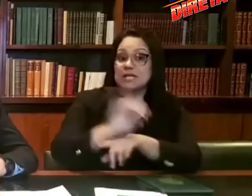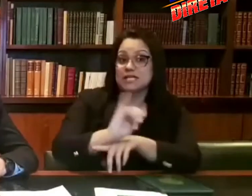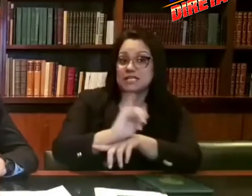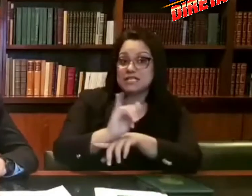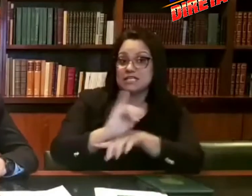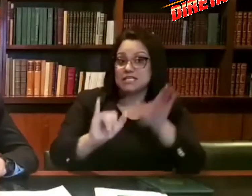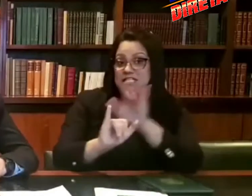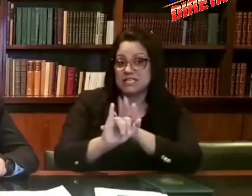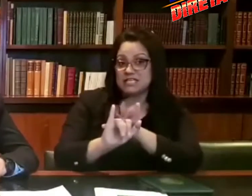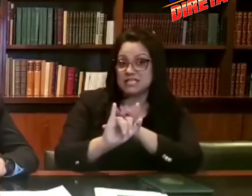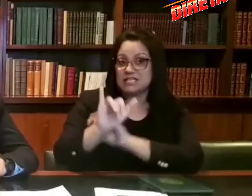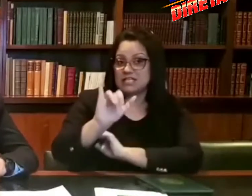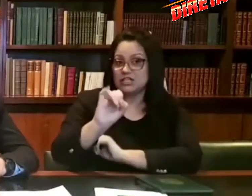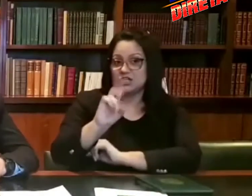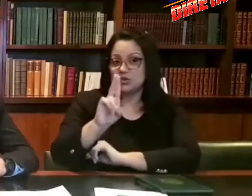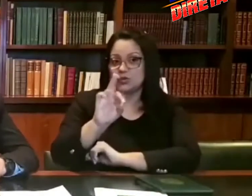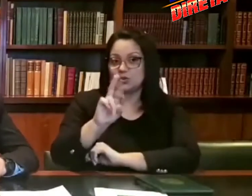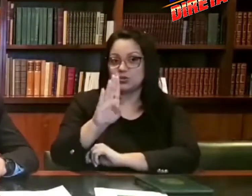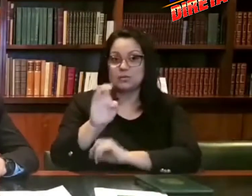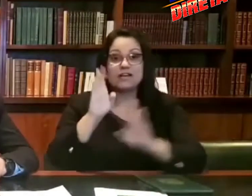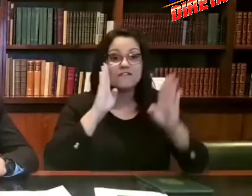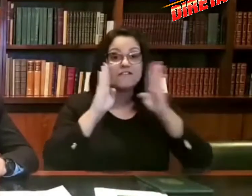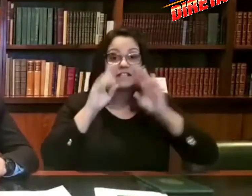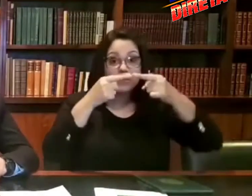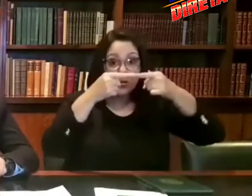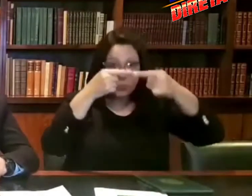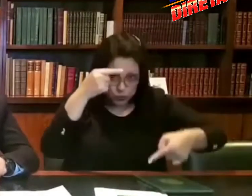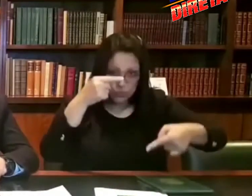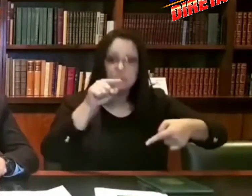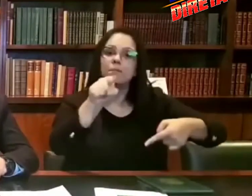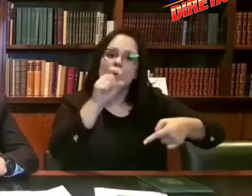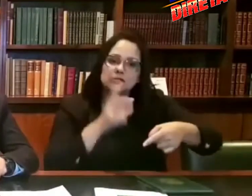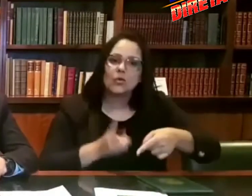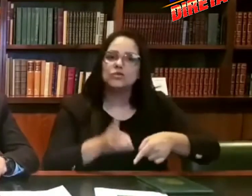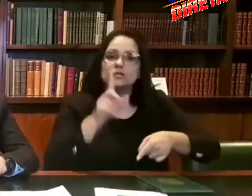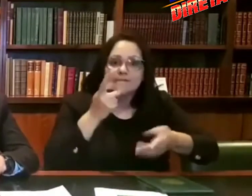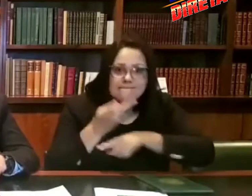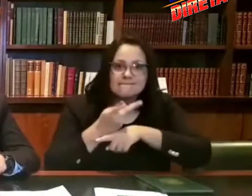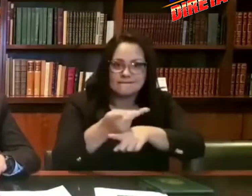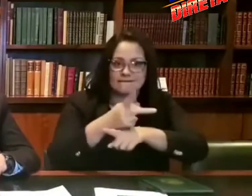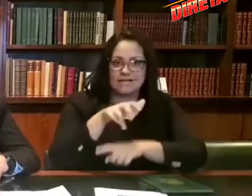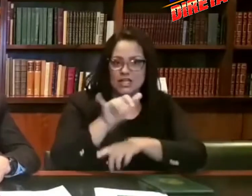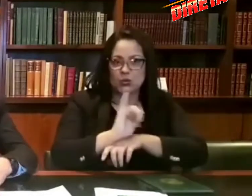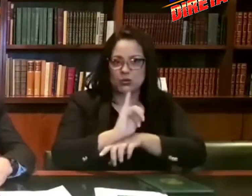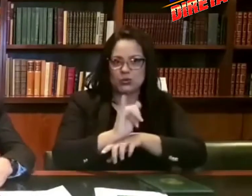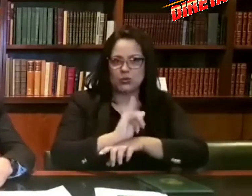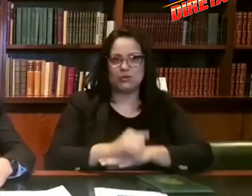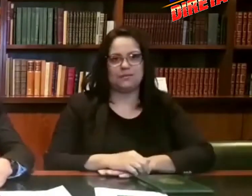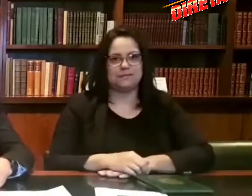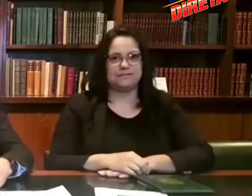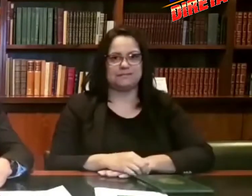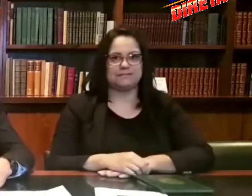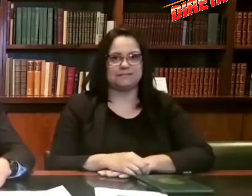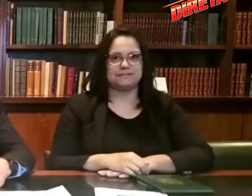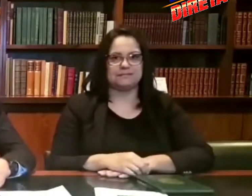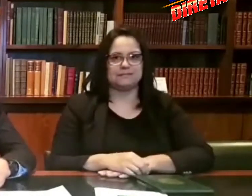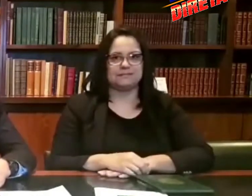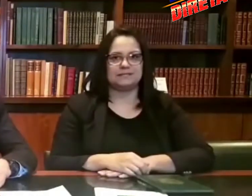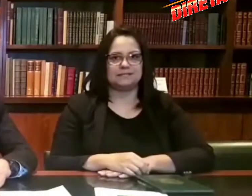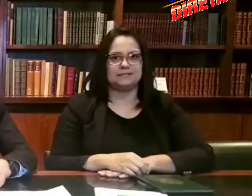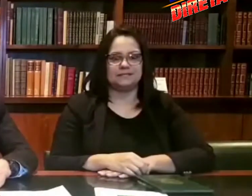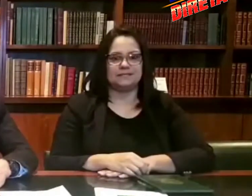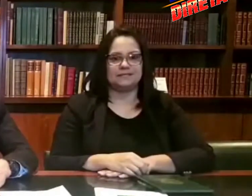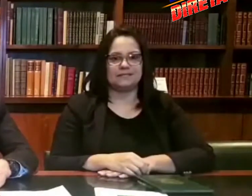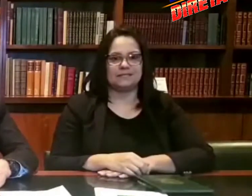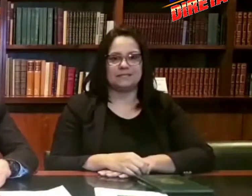Se porventura o sinal do Facebook cair, temos aqui o YouTube pela frente aí para manter vivo. Está chegando o final nossa live aqui? Até agora não